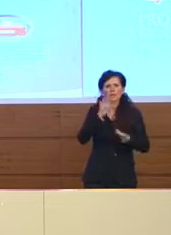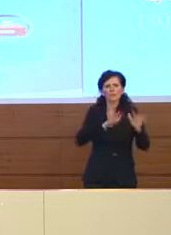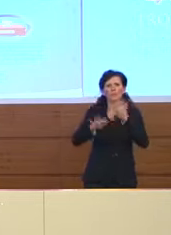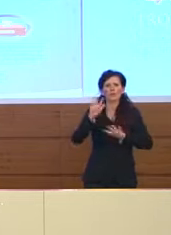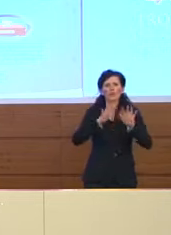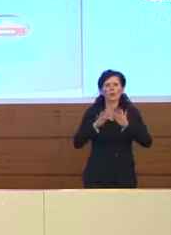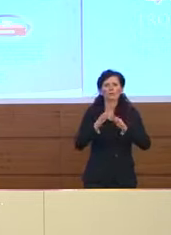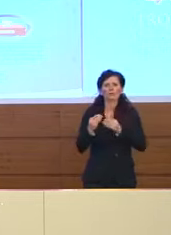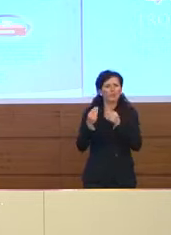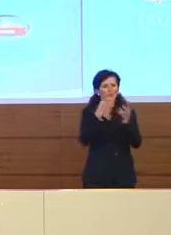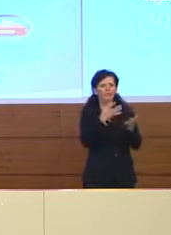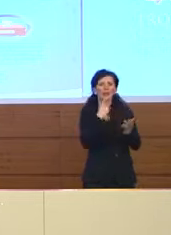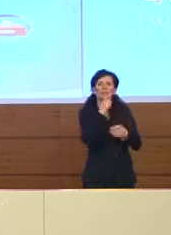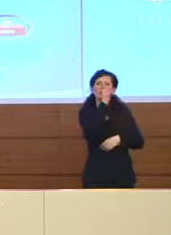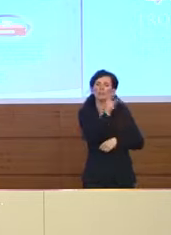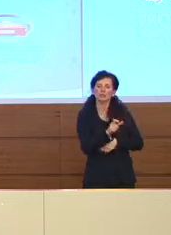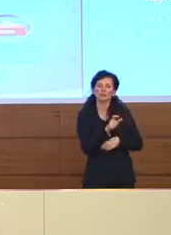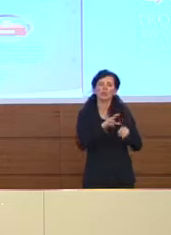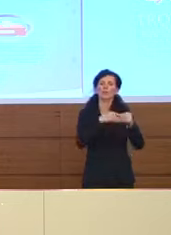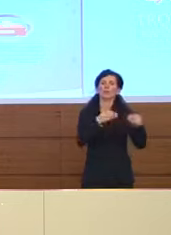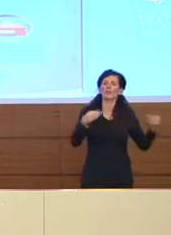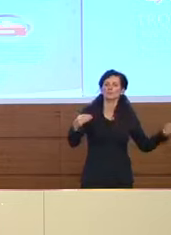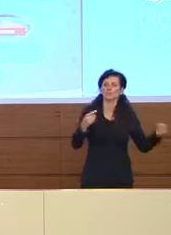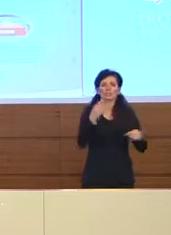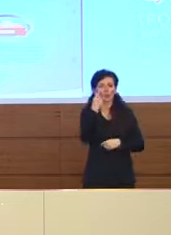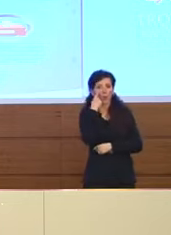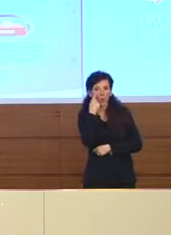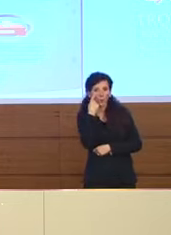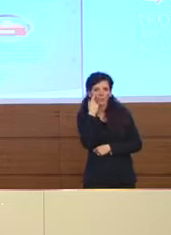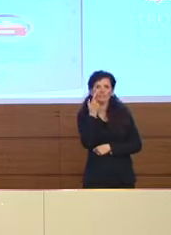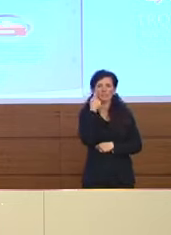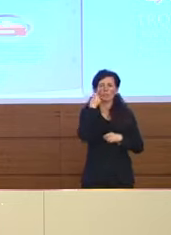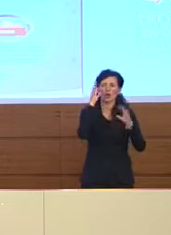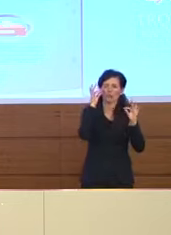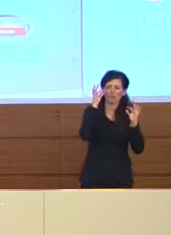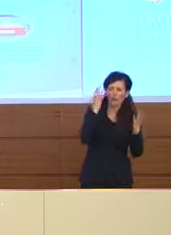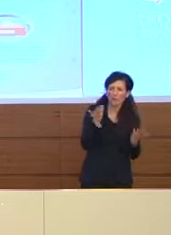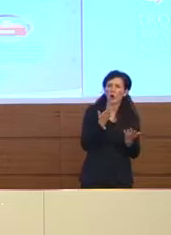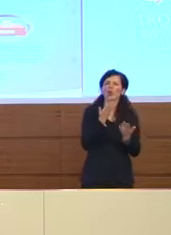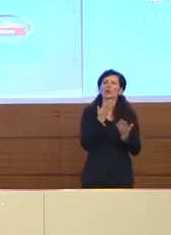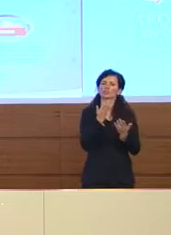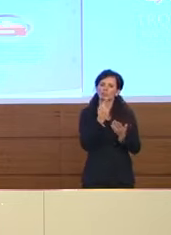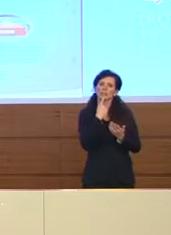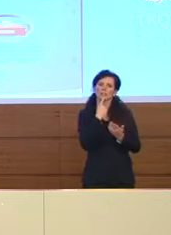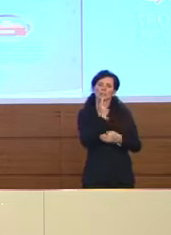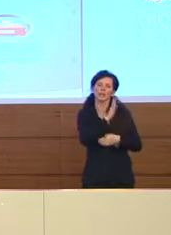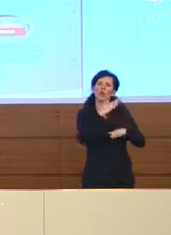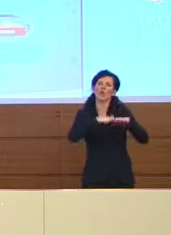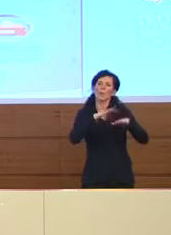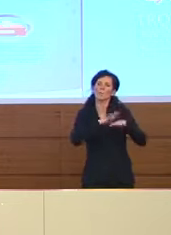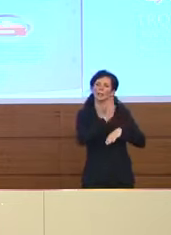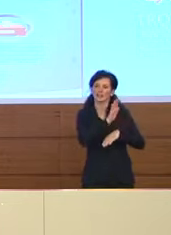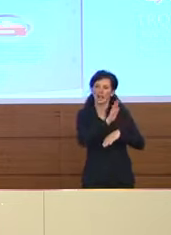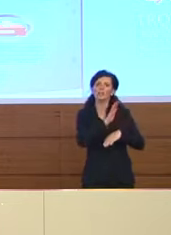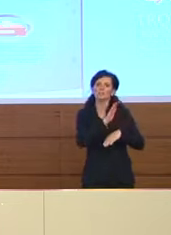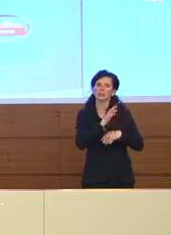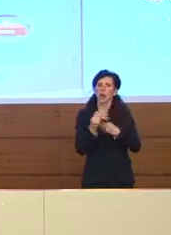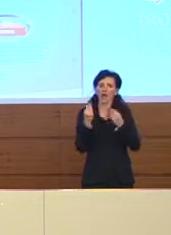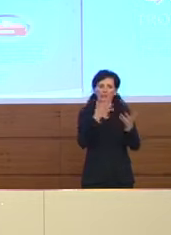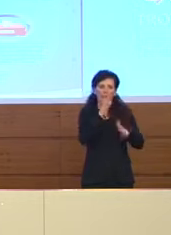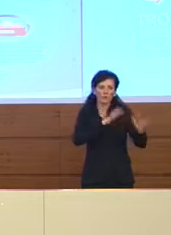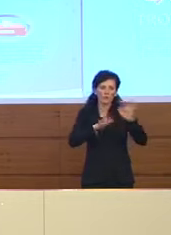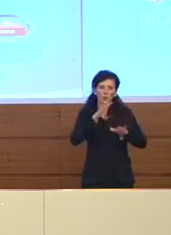dagli oculisti agli host al molo g per tutte quelle che sono le loro attività maniera tale da